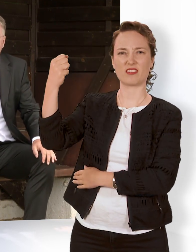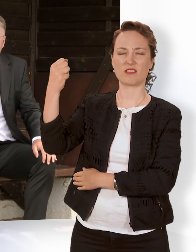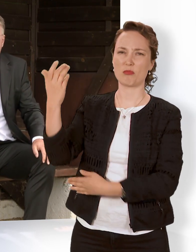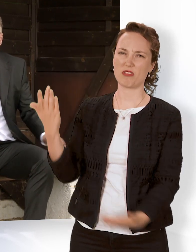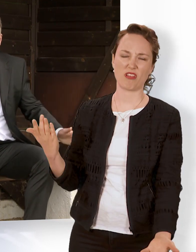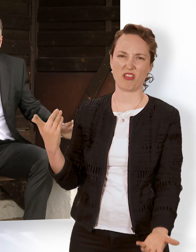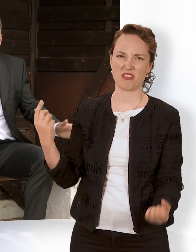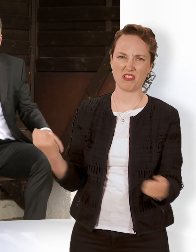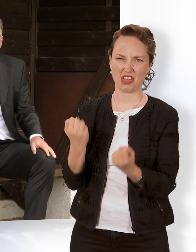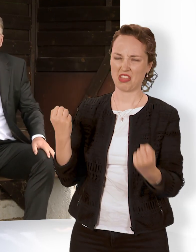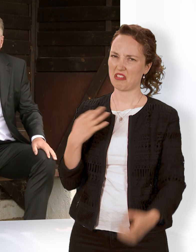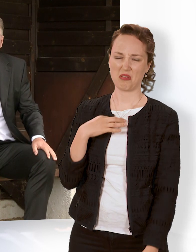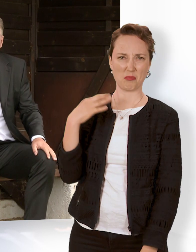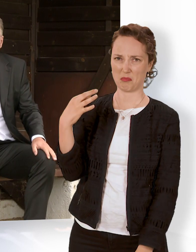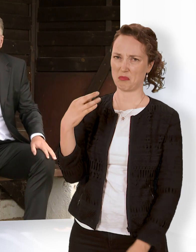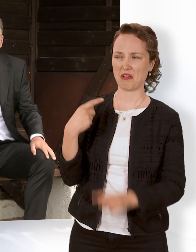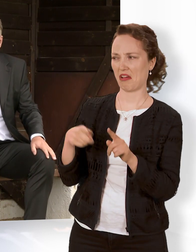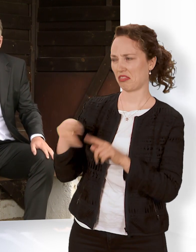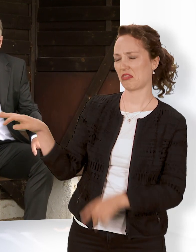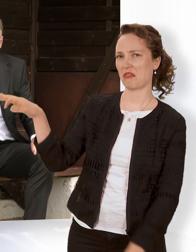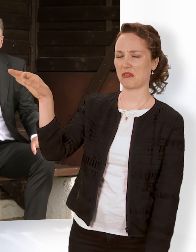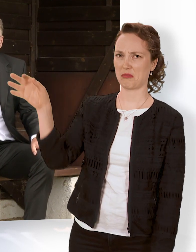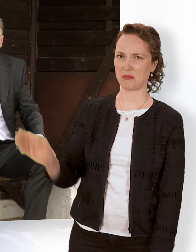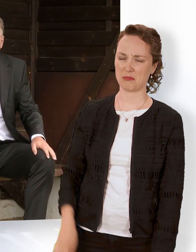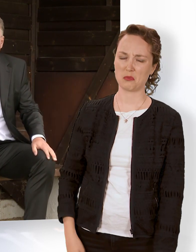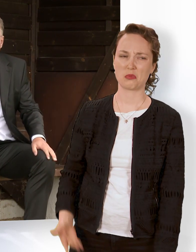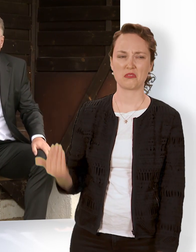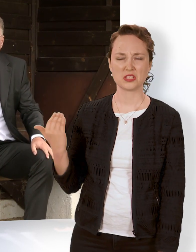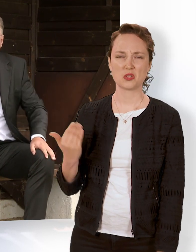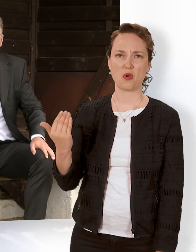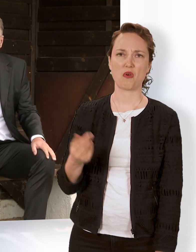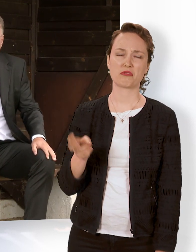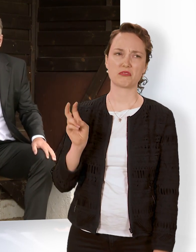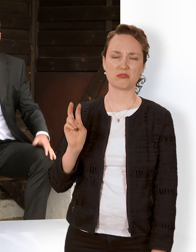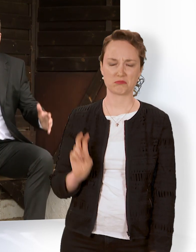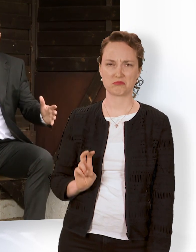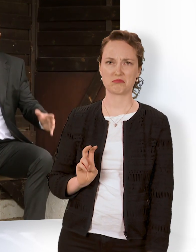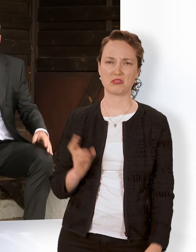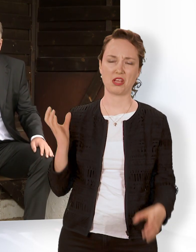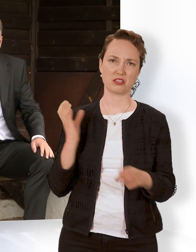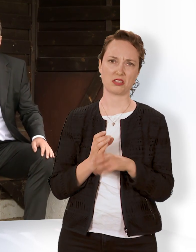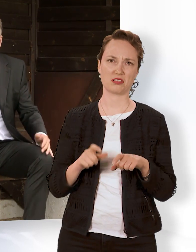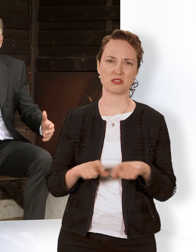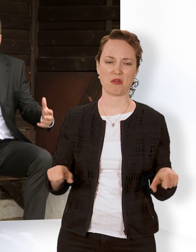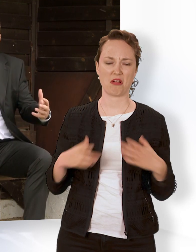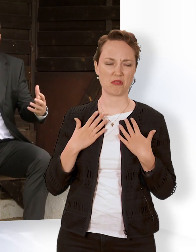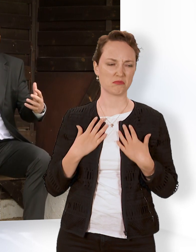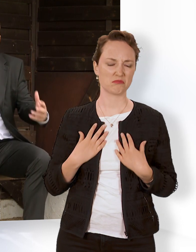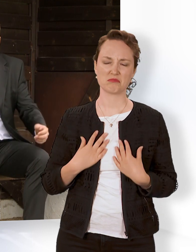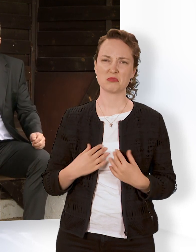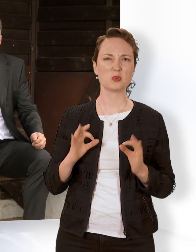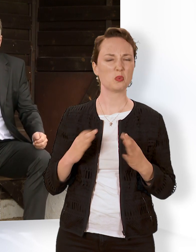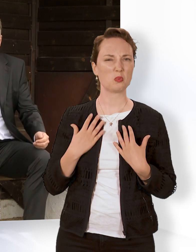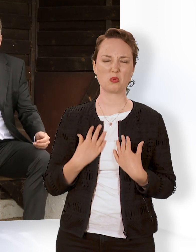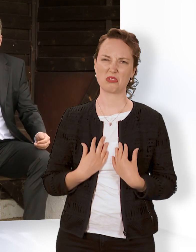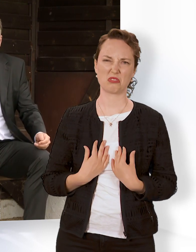entschieden und jetzt sitzt er mal wieder, wie so oft, hier auf der Ersatzbank. Und er fühlt sich nicht gut, er fühlt sich nicht